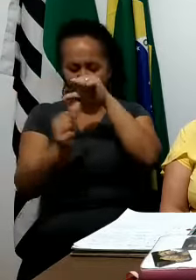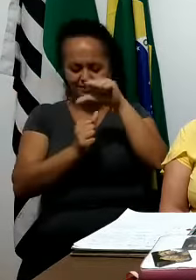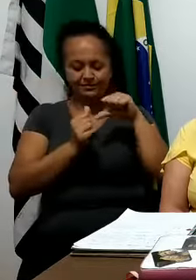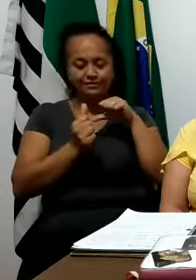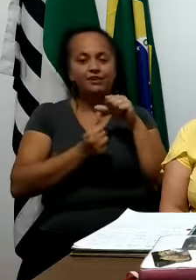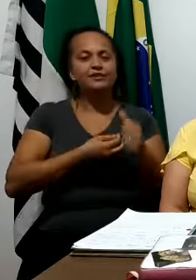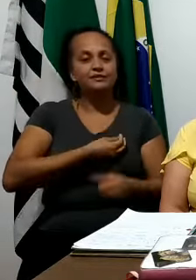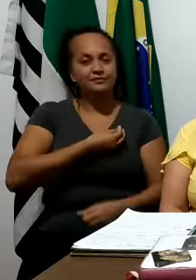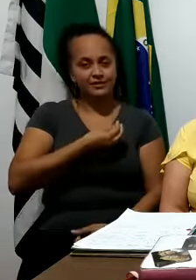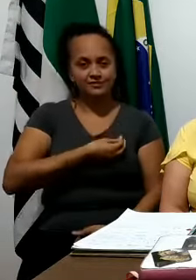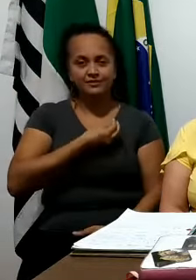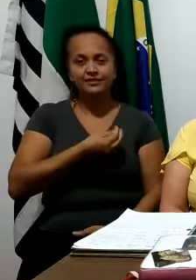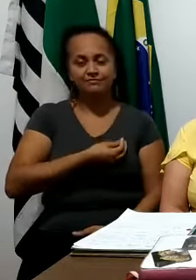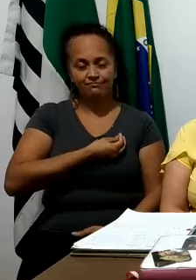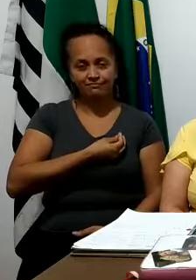Pai.